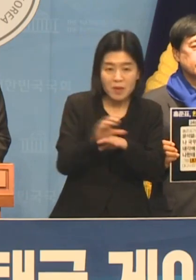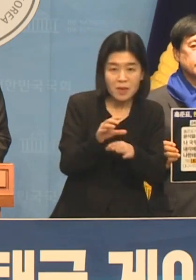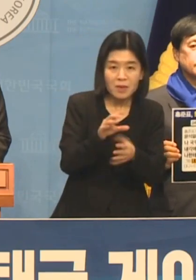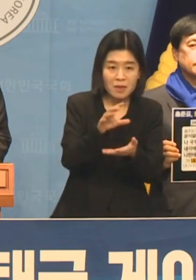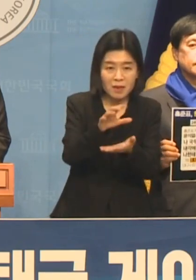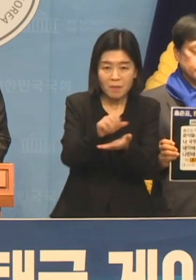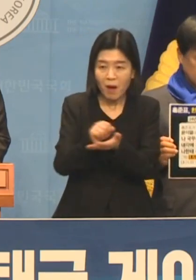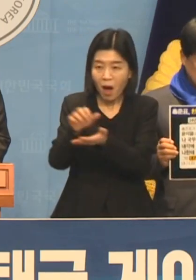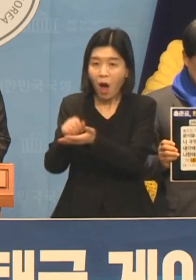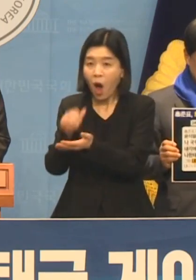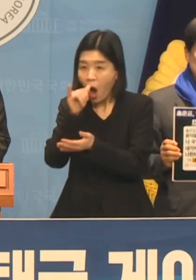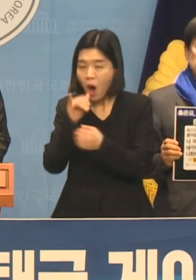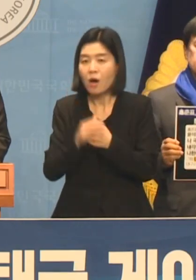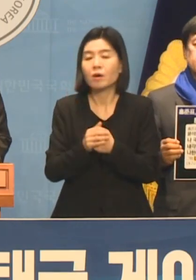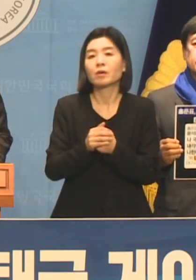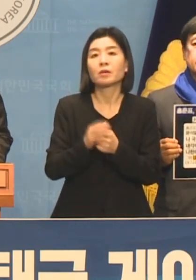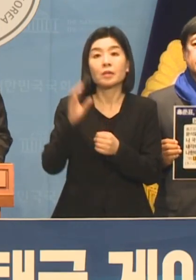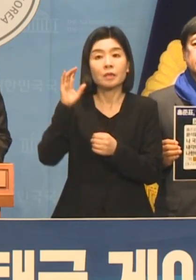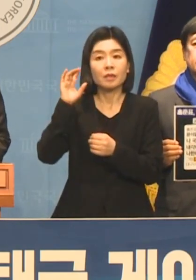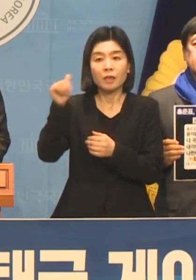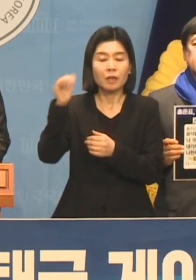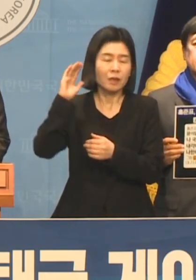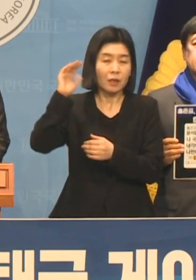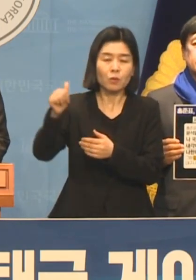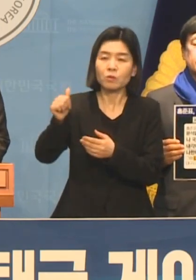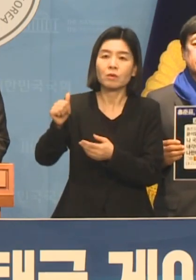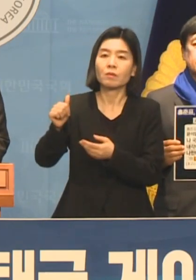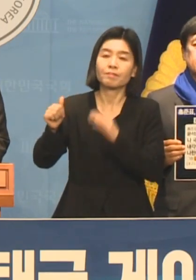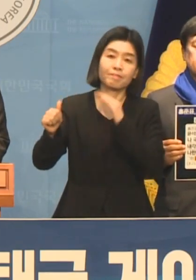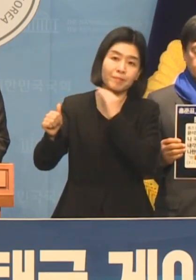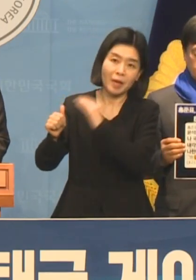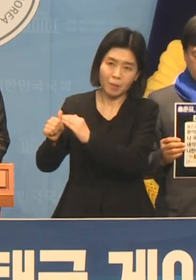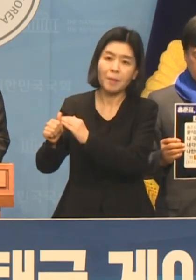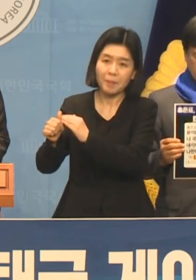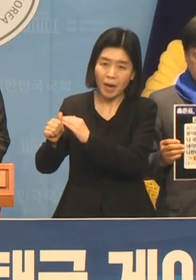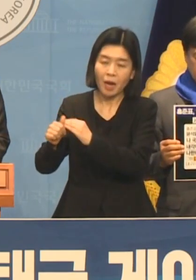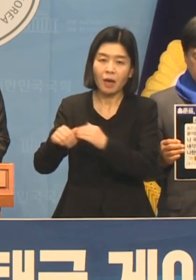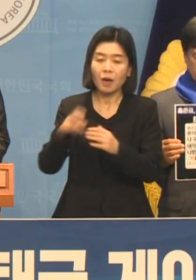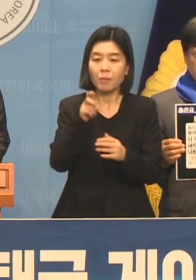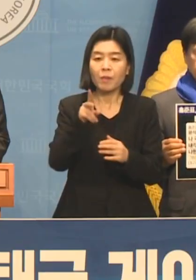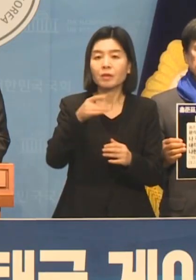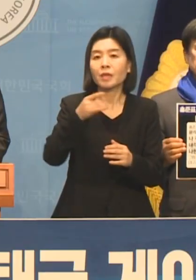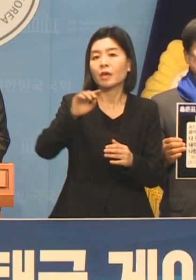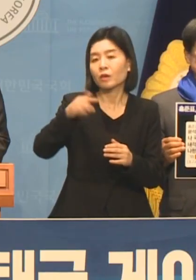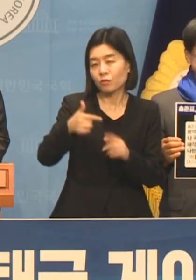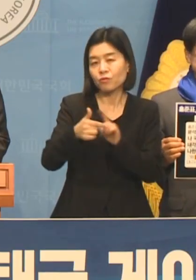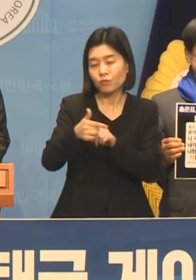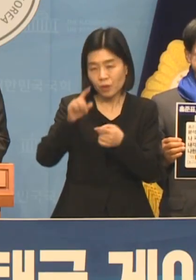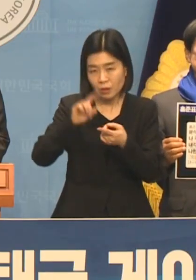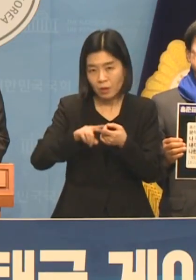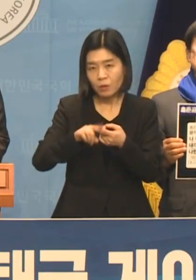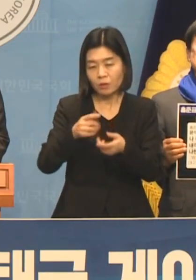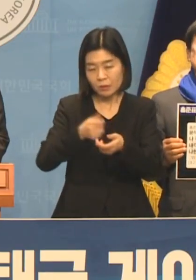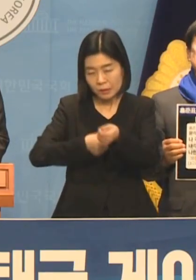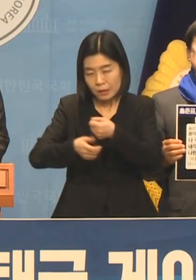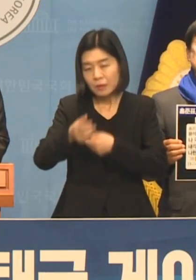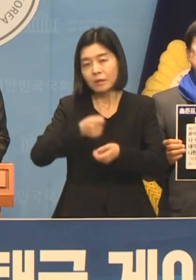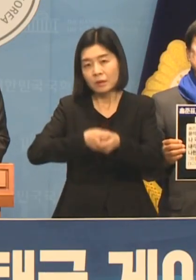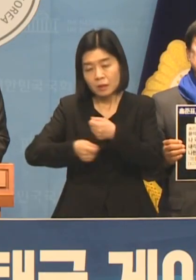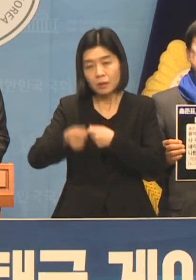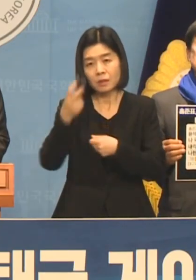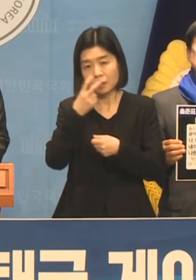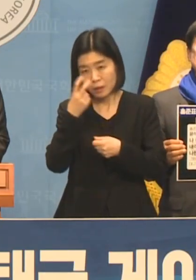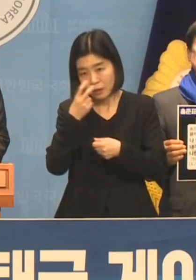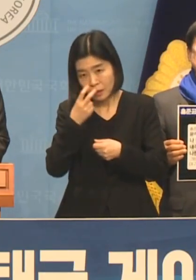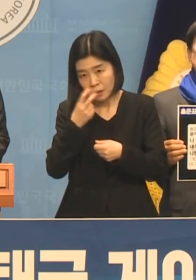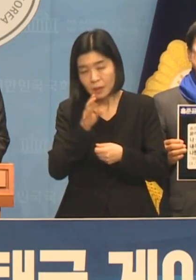되었는데요. 대통령의 파면은 파면대로 진행이 되고 우리 명태균 게이트 진상조사단은 이 게이트와 관련돼서 끝까지